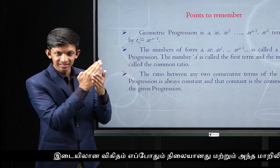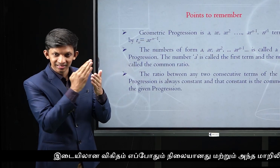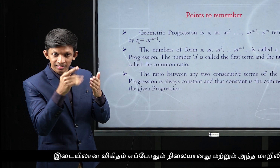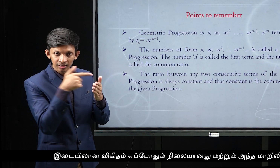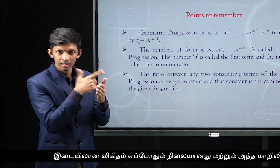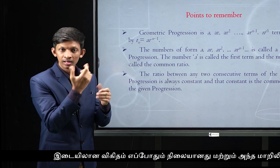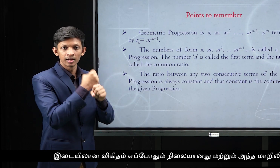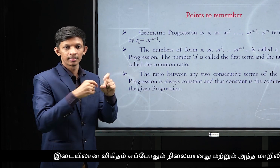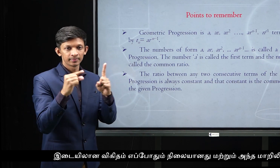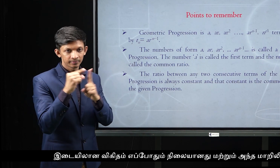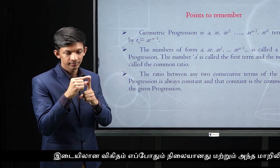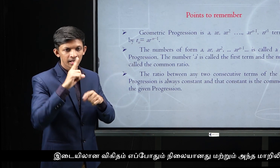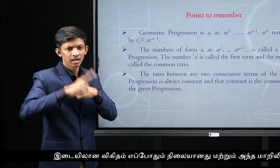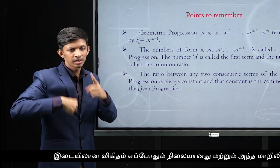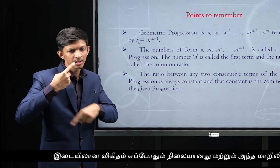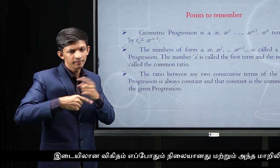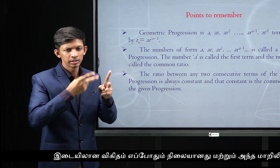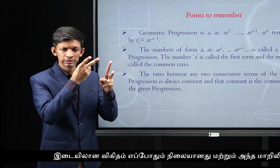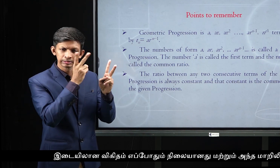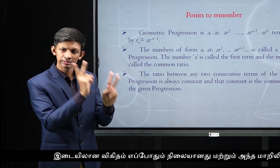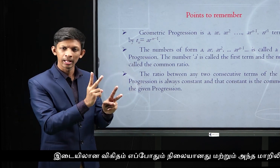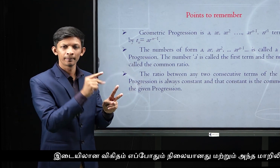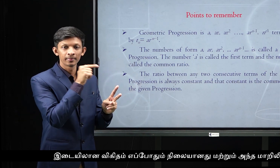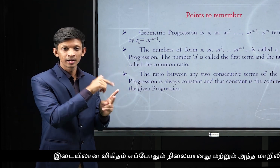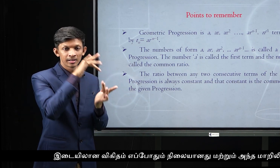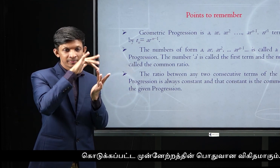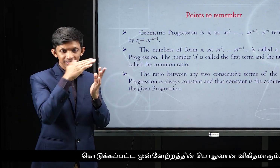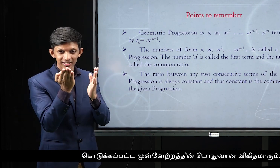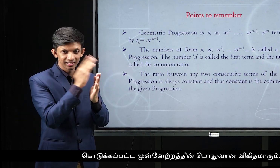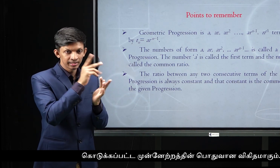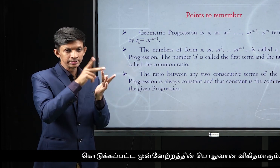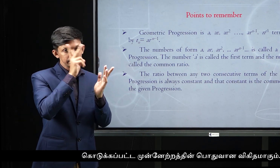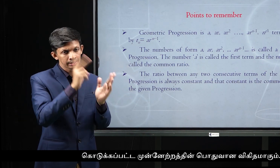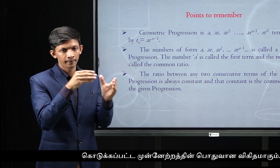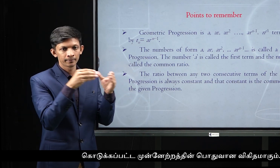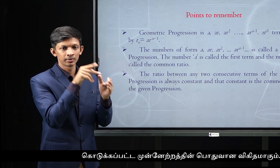இடையிலான விகிதம் எப்பொழுதும் நிலையானது மற்றும் அதன் மாறிலி என்பது